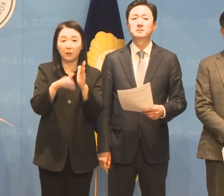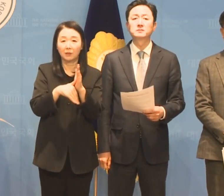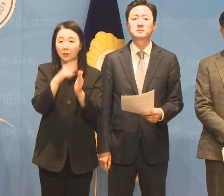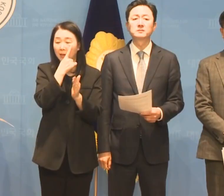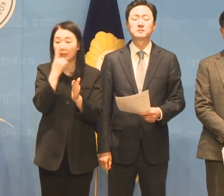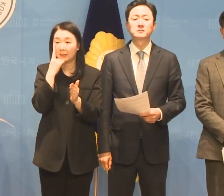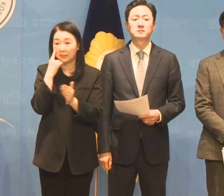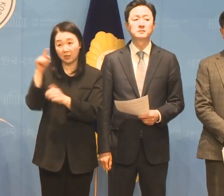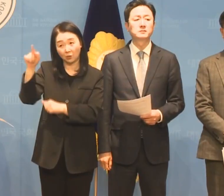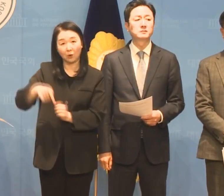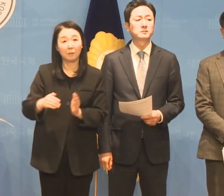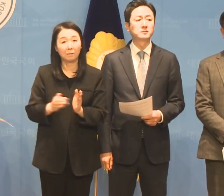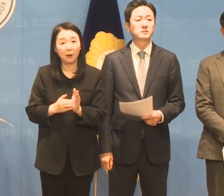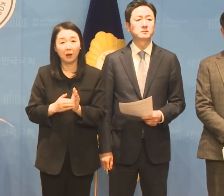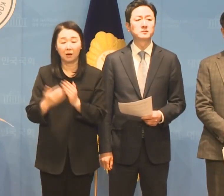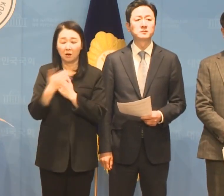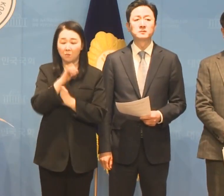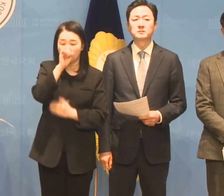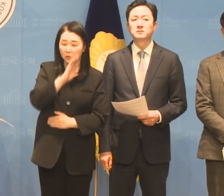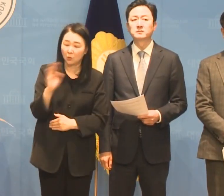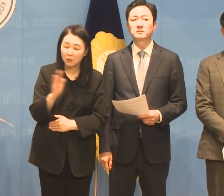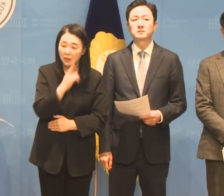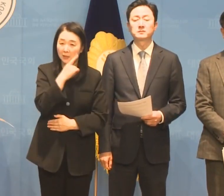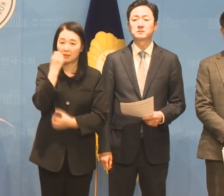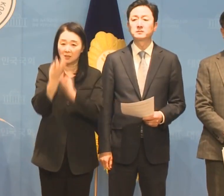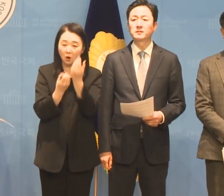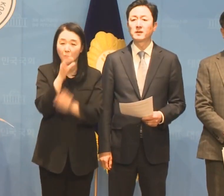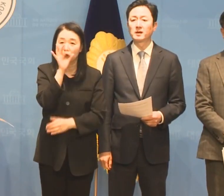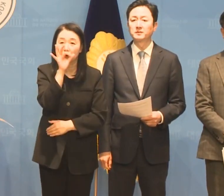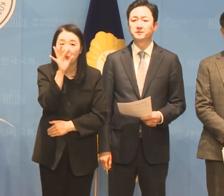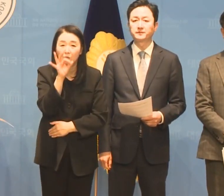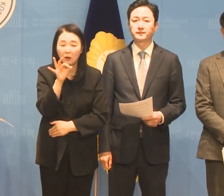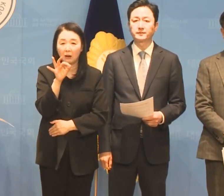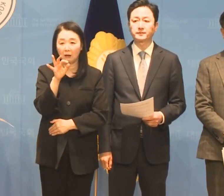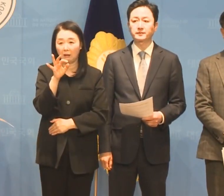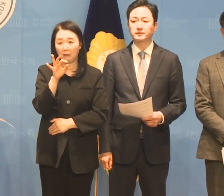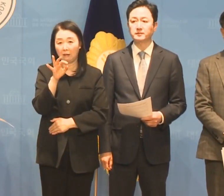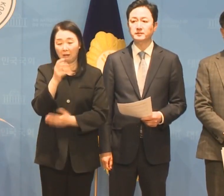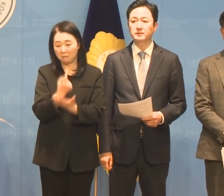증인으로 출석하여 몸이 좋지 않아 증언을 계속할 수 없다고 퇴정한 후